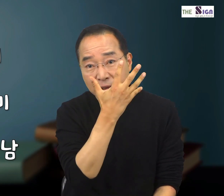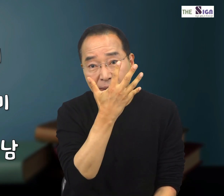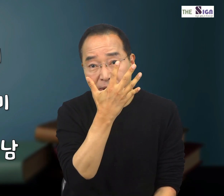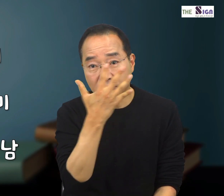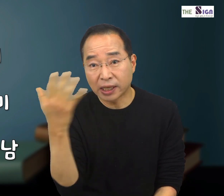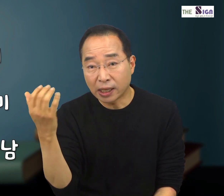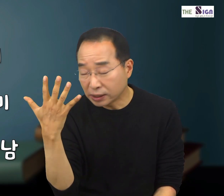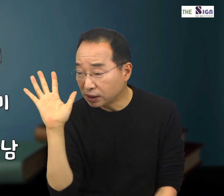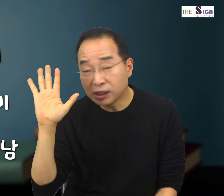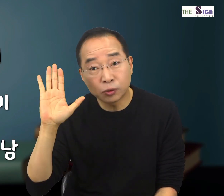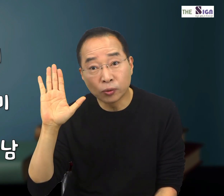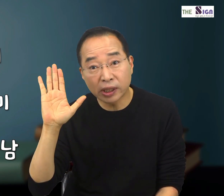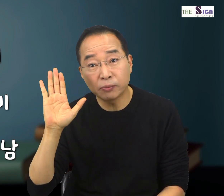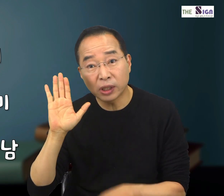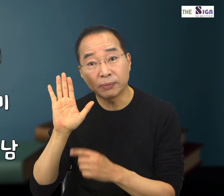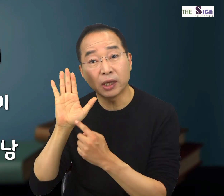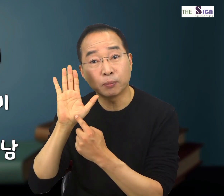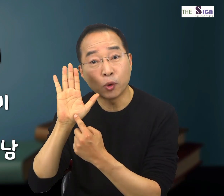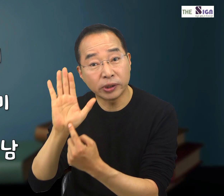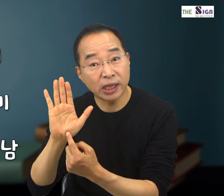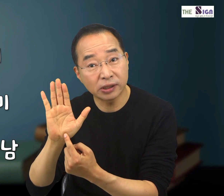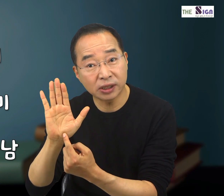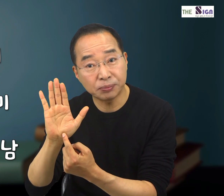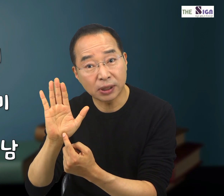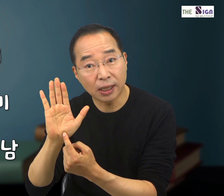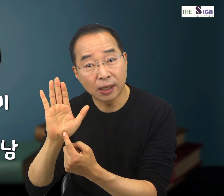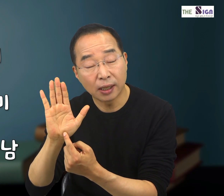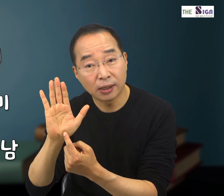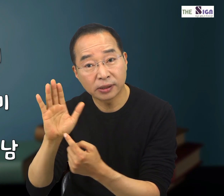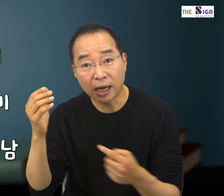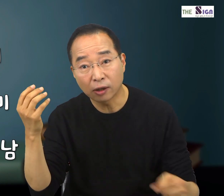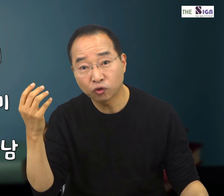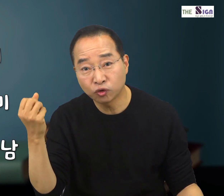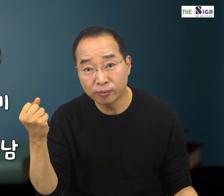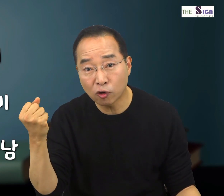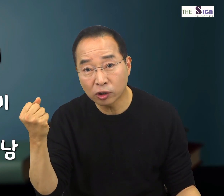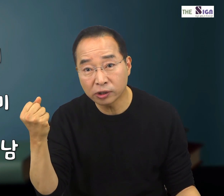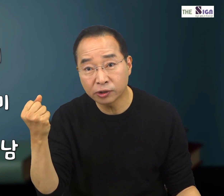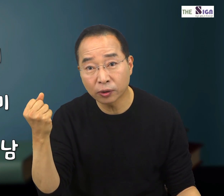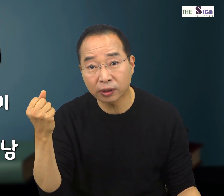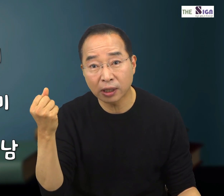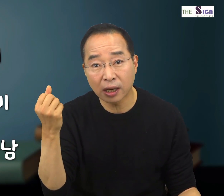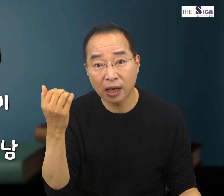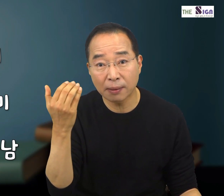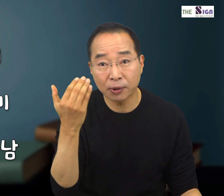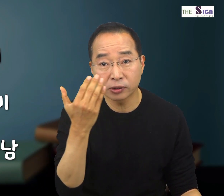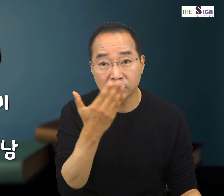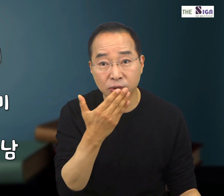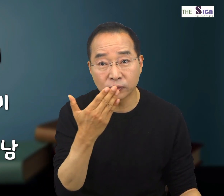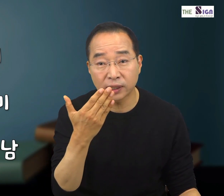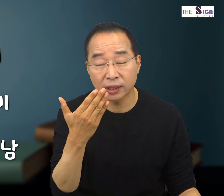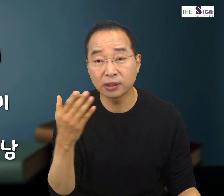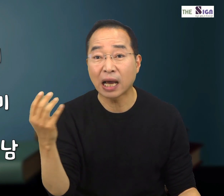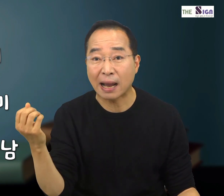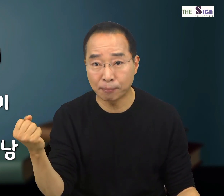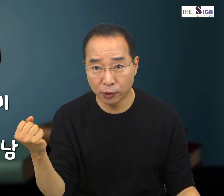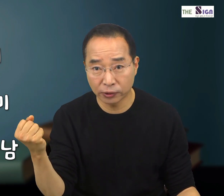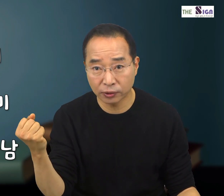내미는. 이 동작이 뭐냐면 보인다는 뜻입니다. 주먹을 쥐었다가 펴지는 동작은 안 보였던